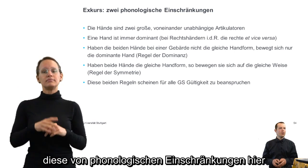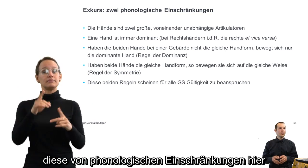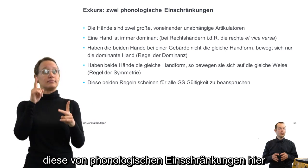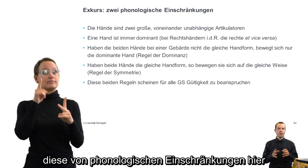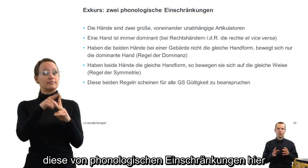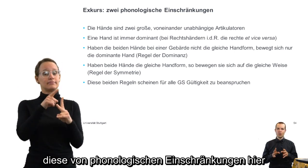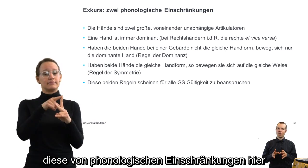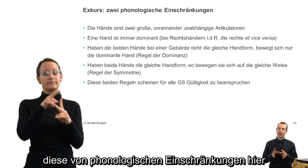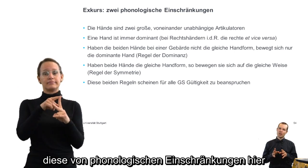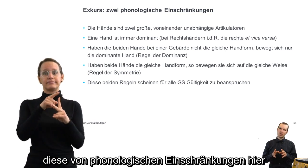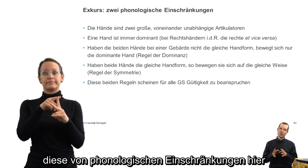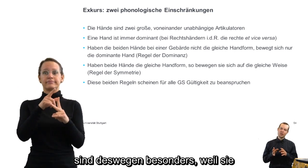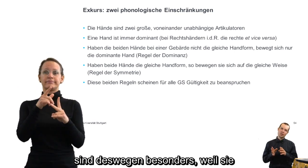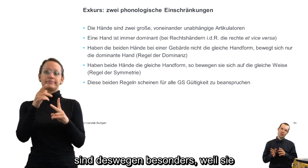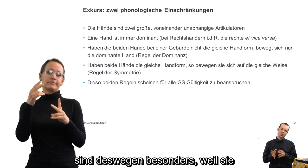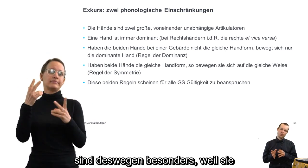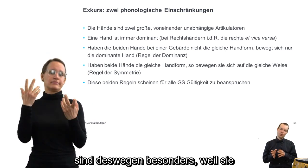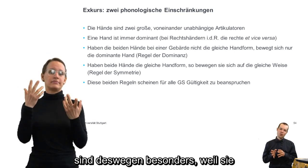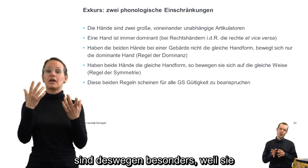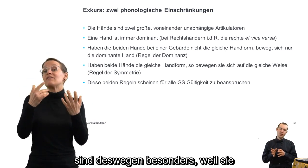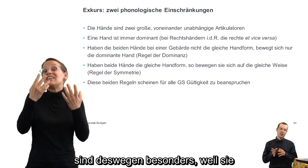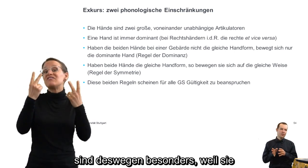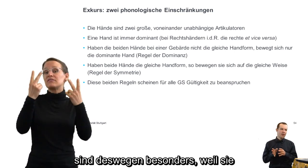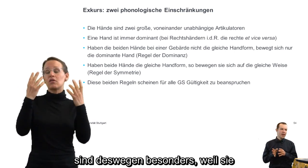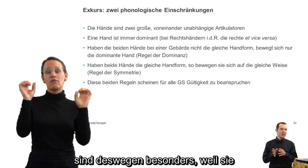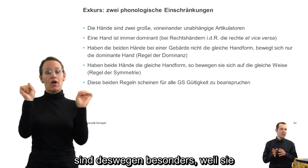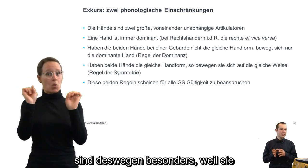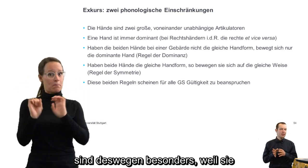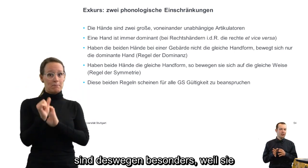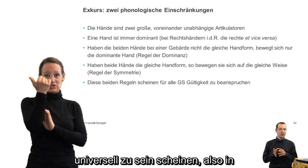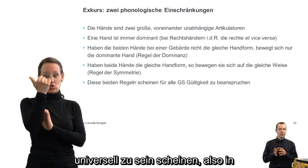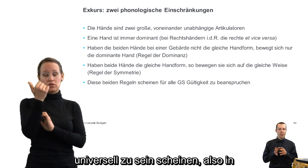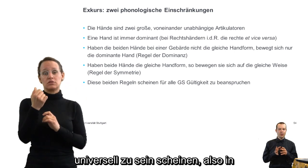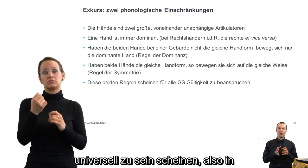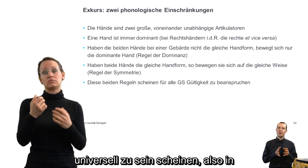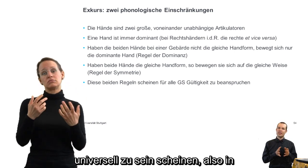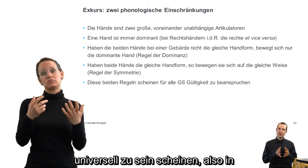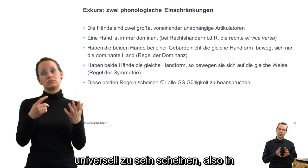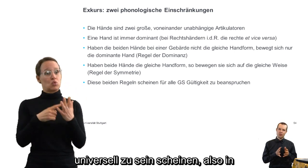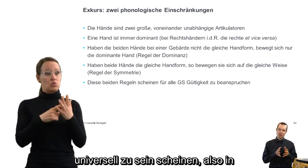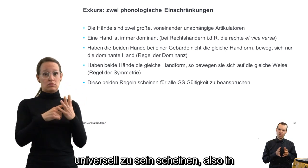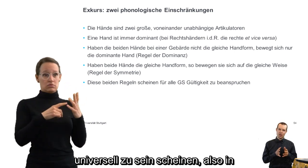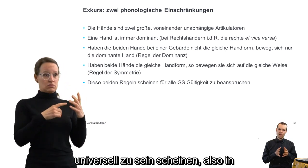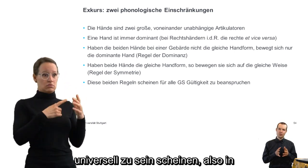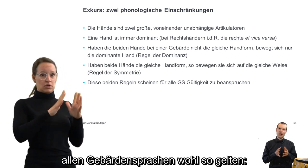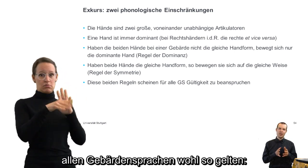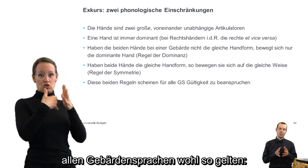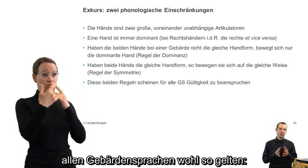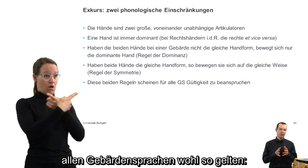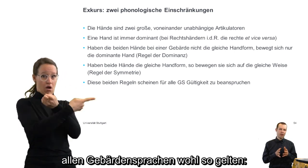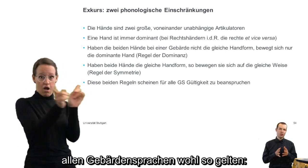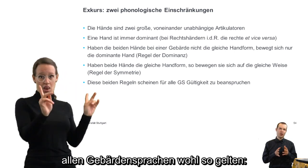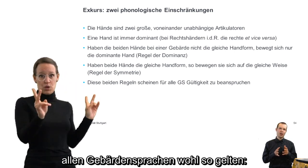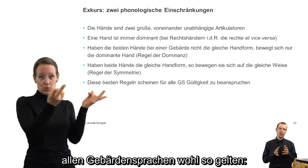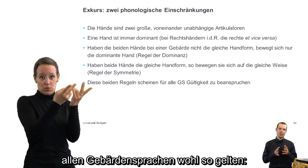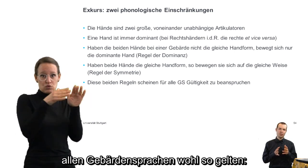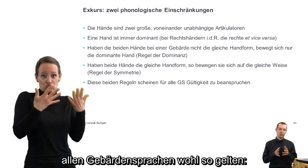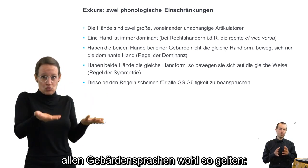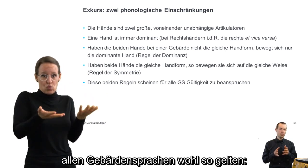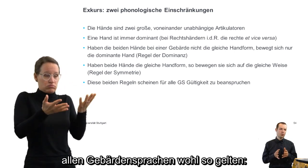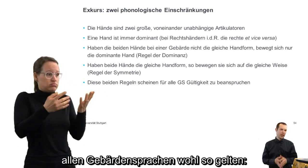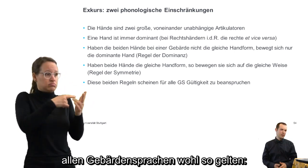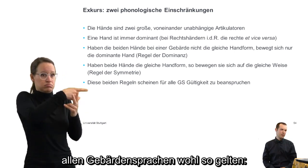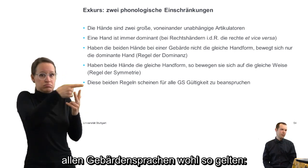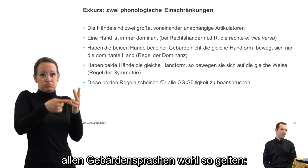Und diese phonologischen Einschränkungen sind deswegen besonders, weil sie universell zu sein scheinen. Also in allen Gebärdensprachen